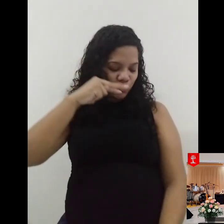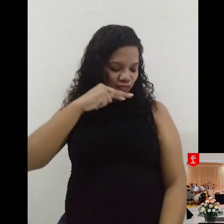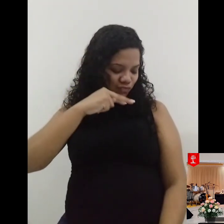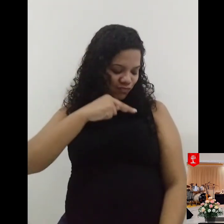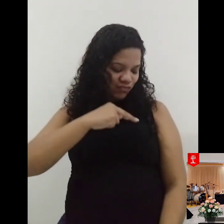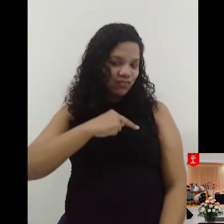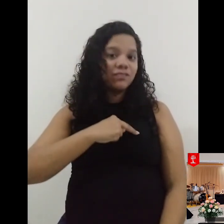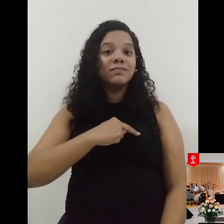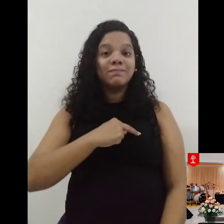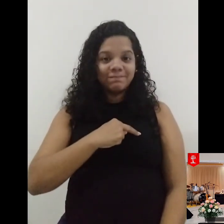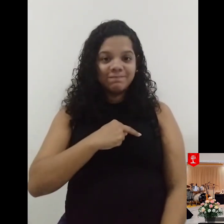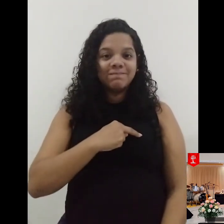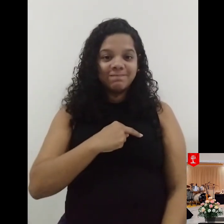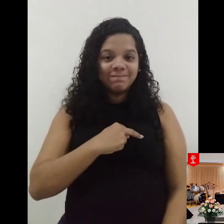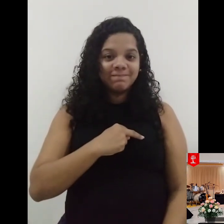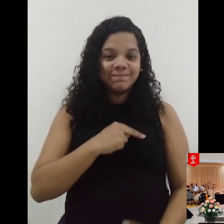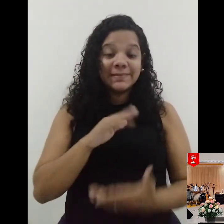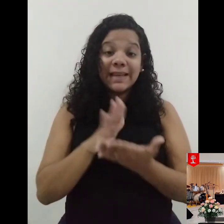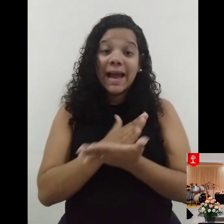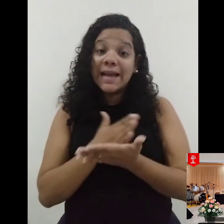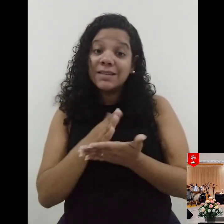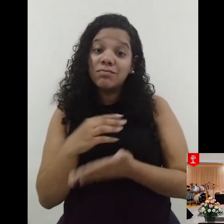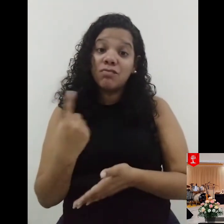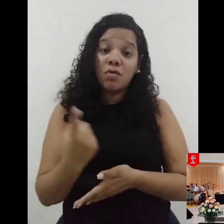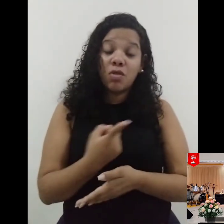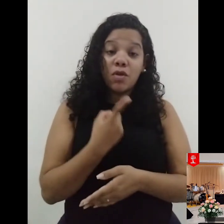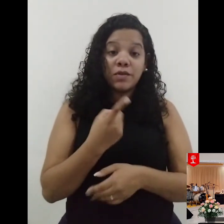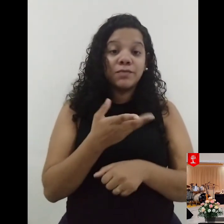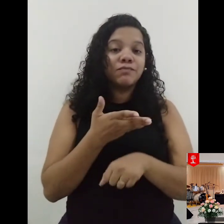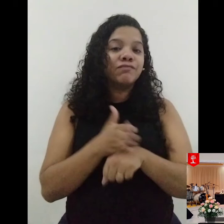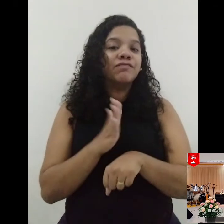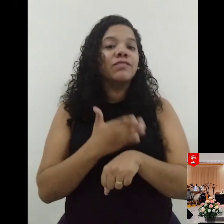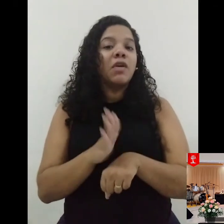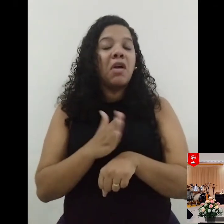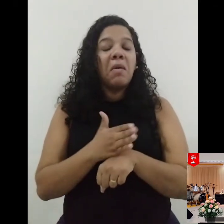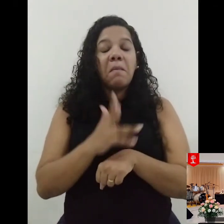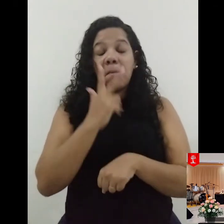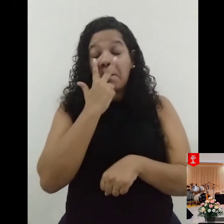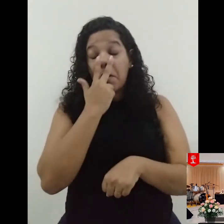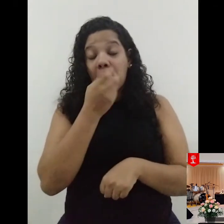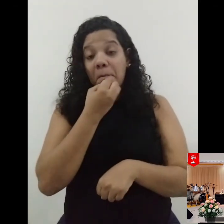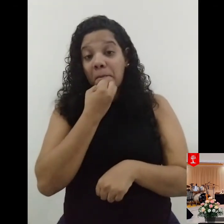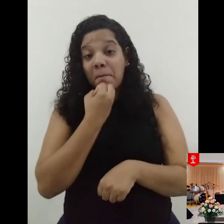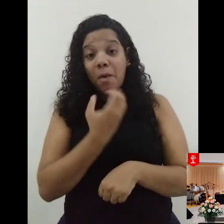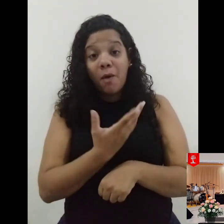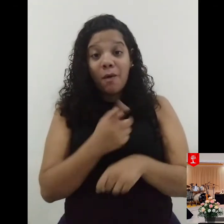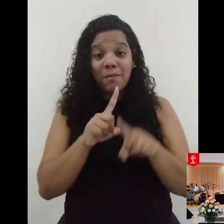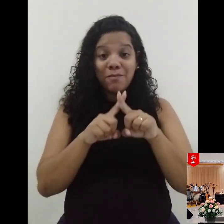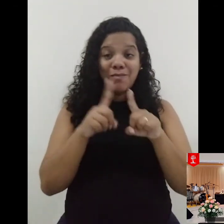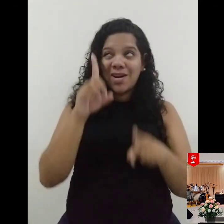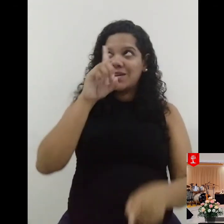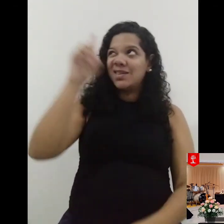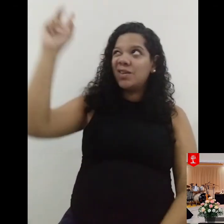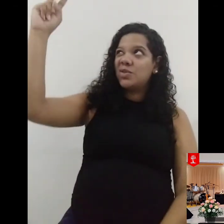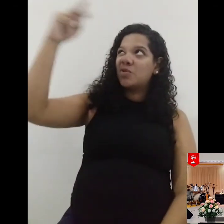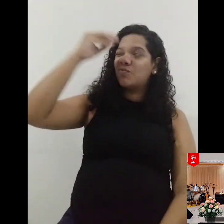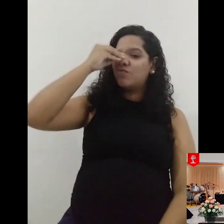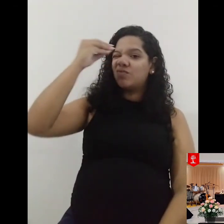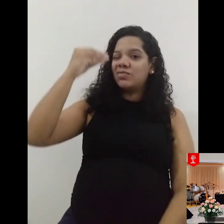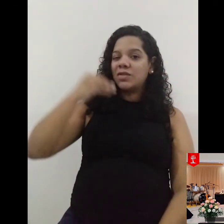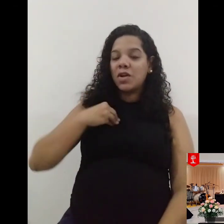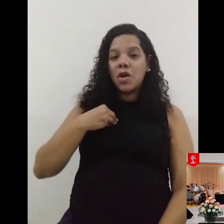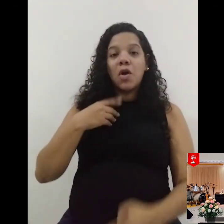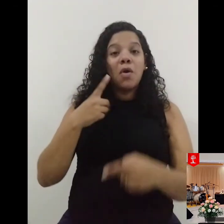era vontade de Deus para o homem? Sim. Não ser adúltero? Sim. Mas toda essa motivação,